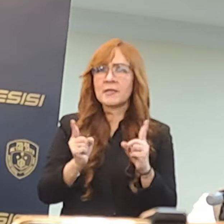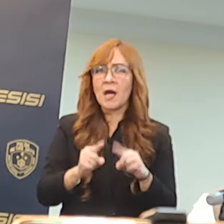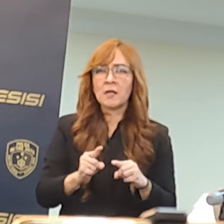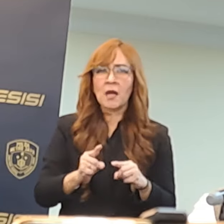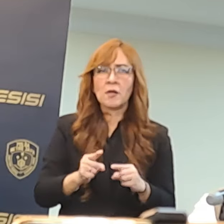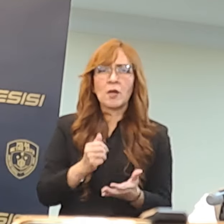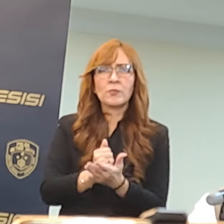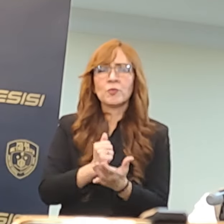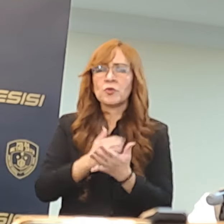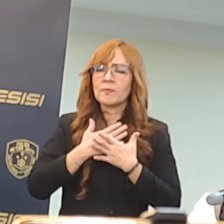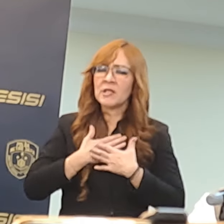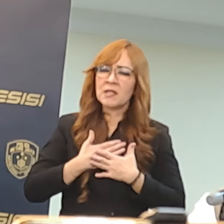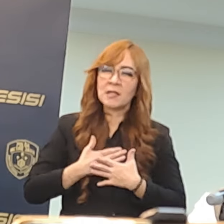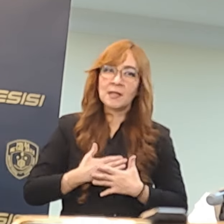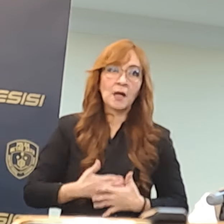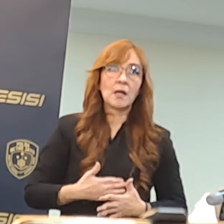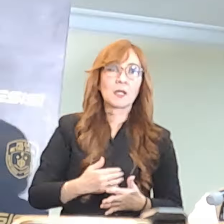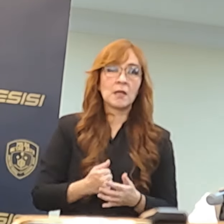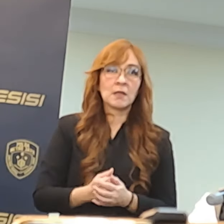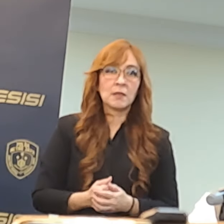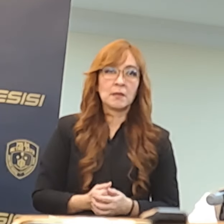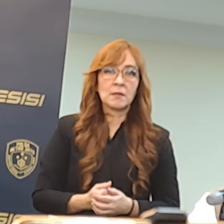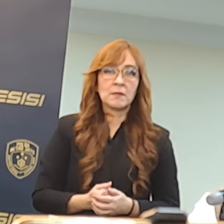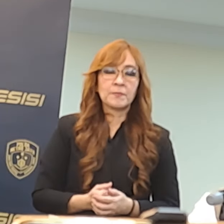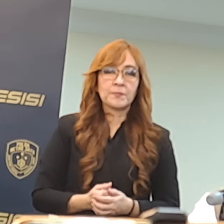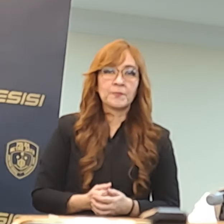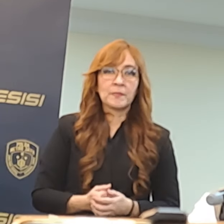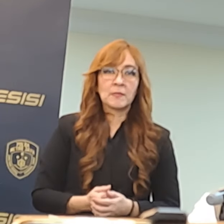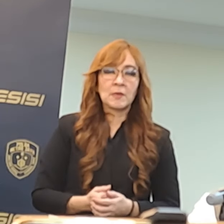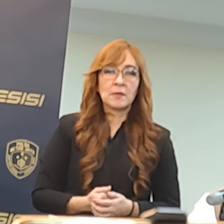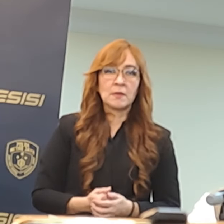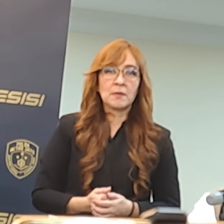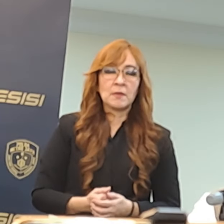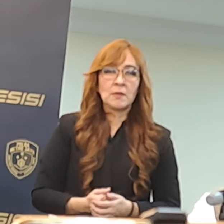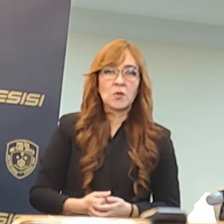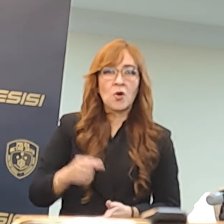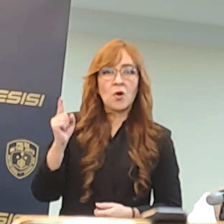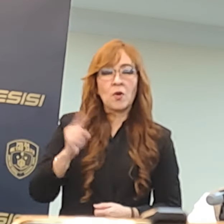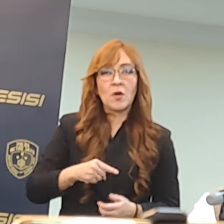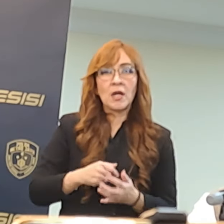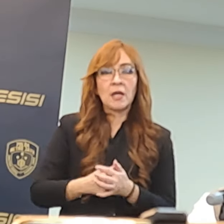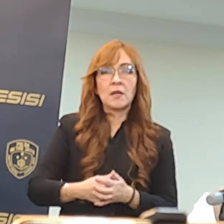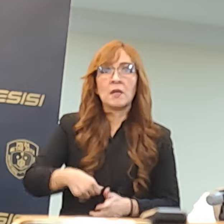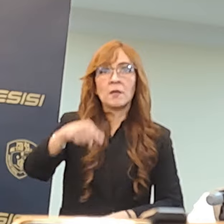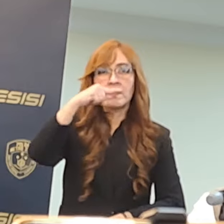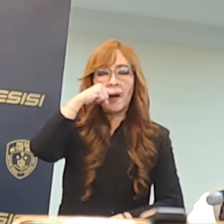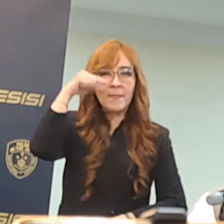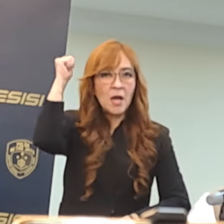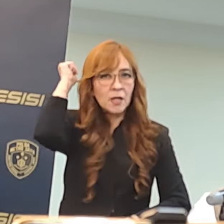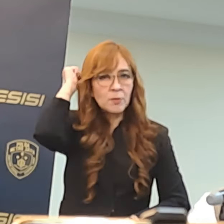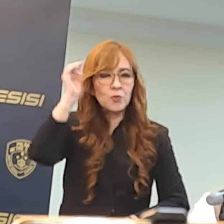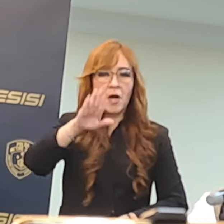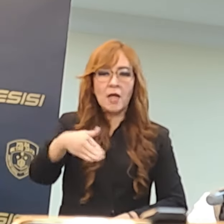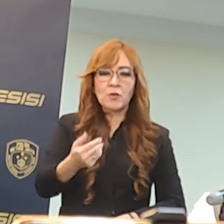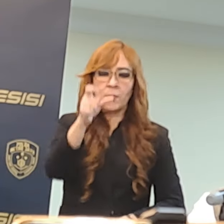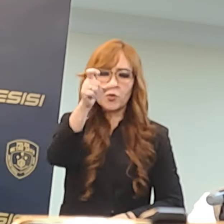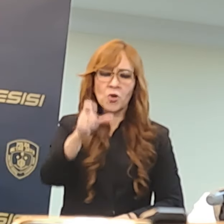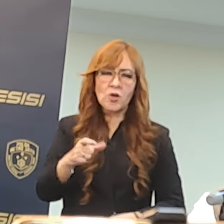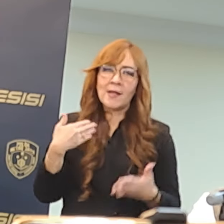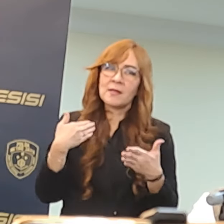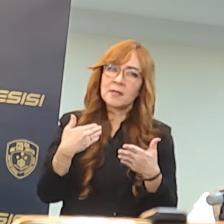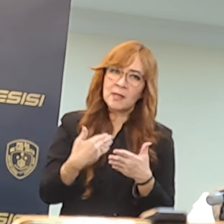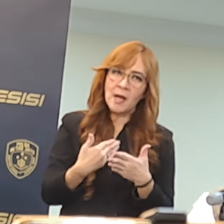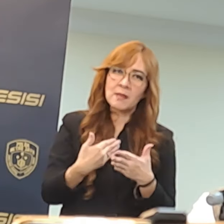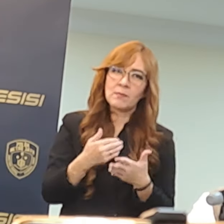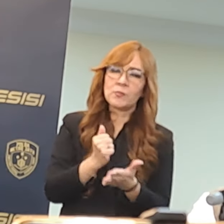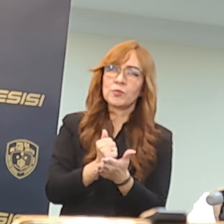kehilangan yang besar dialami oleh orang tua, oleh keluarga, oleh orang-orang terdekat. Oleh sebab itu